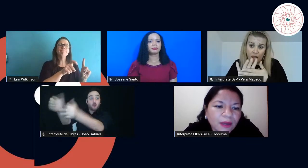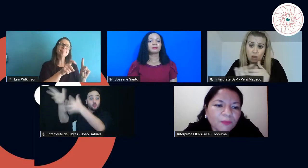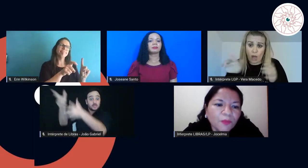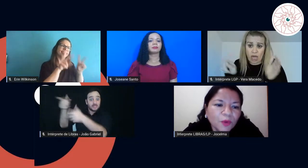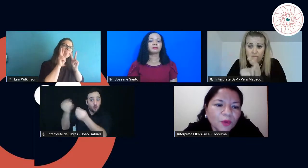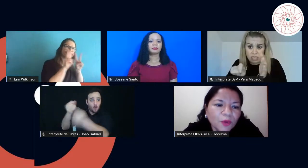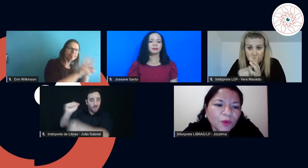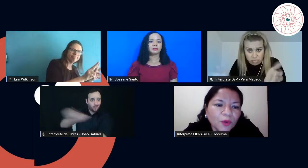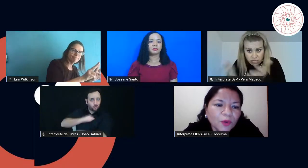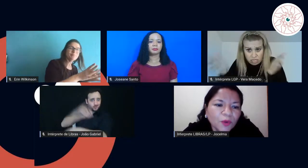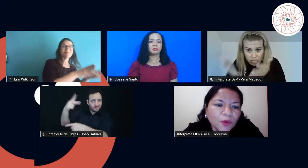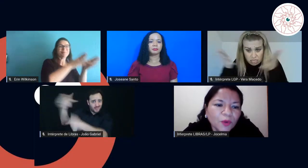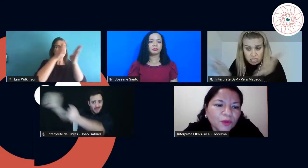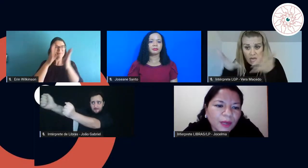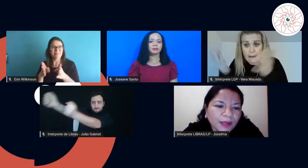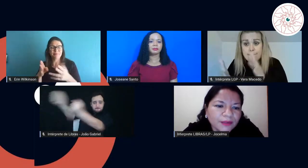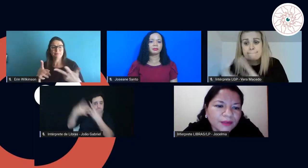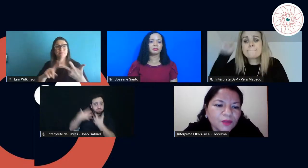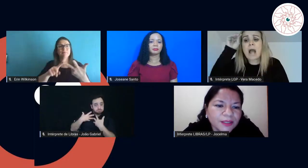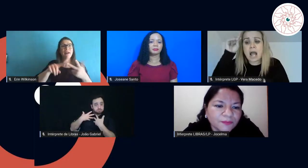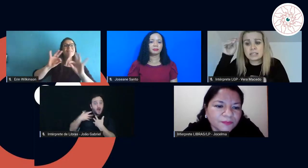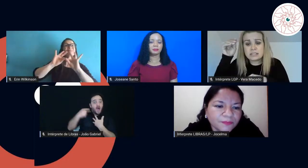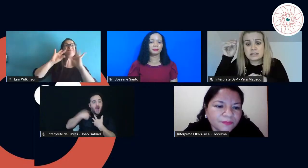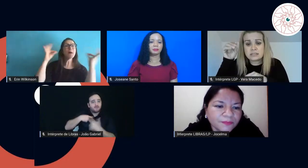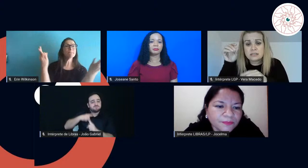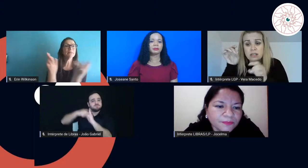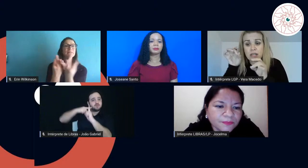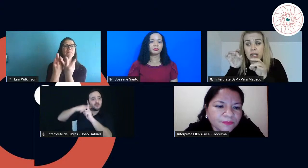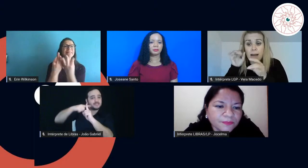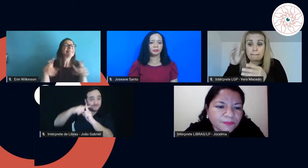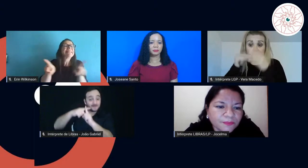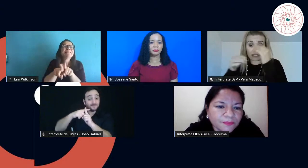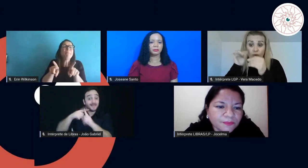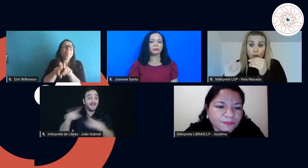estimulá-lo muito mais na sua